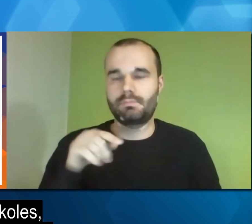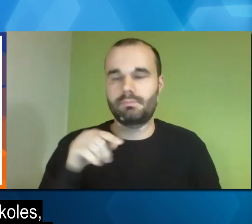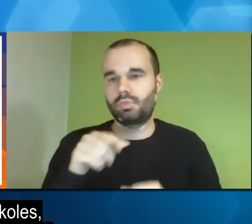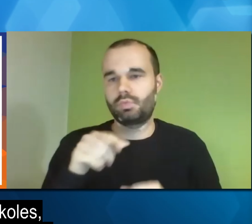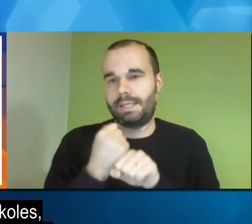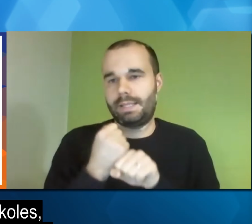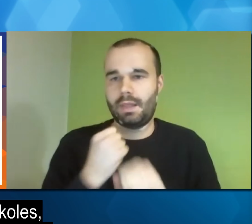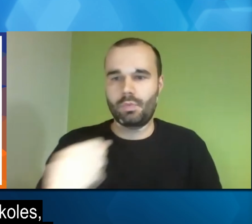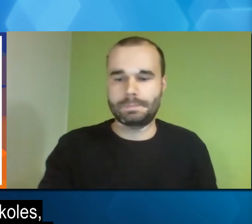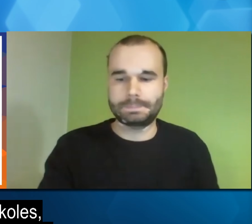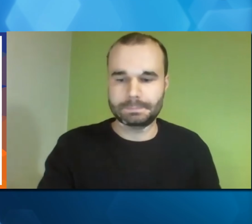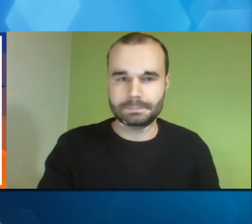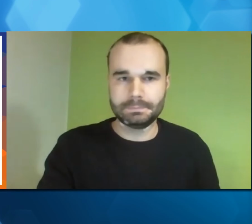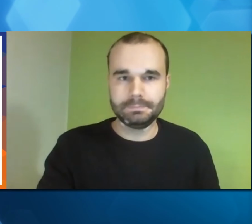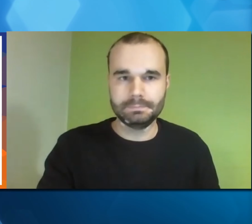različne službe.